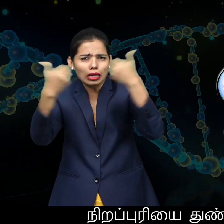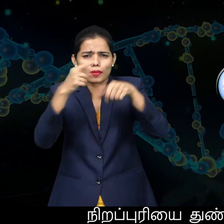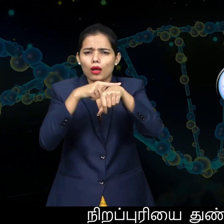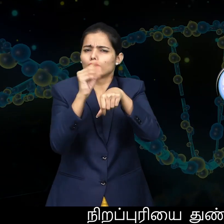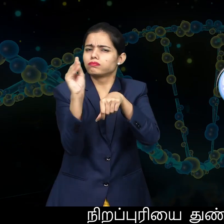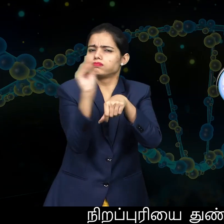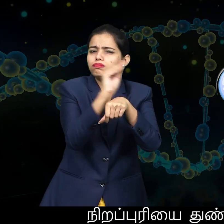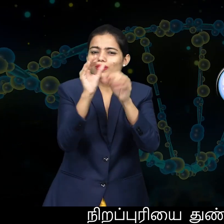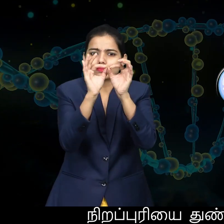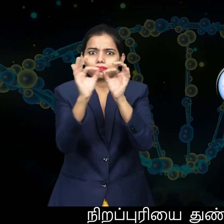நிறப்புரியை துண்டிக்க பொறுப்பாகும்.